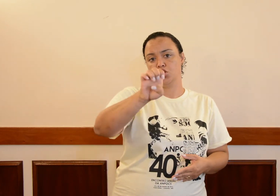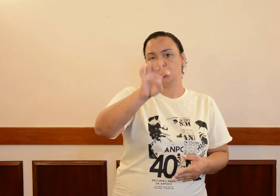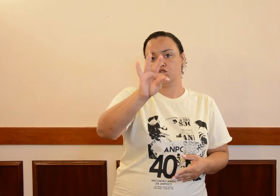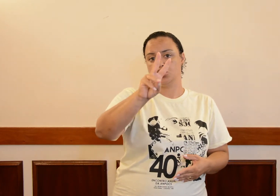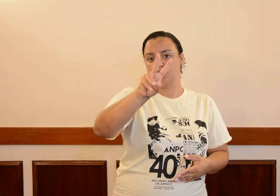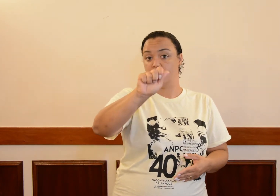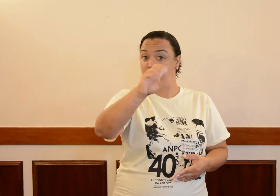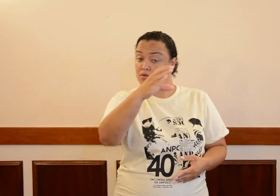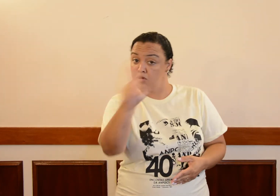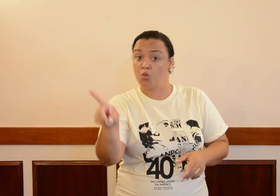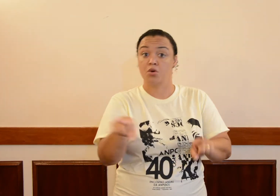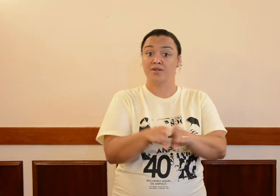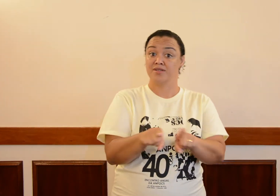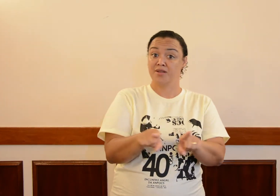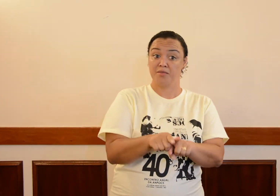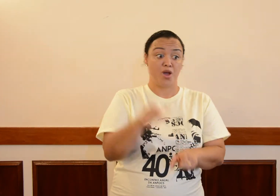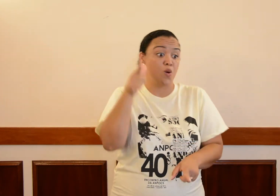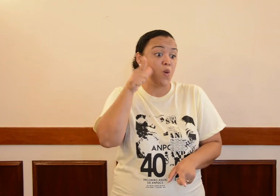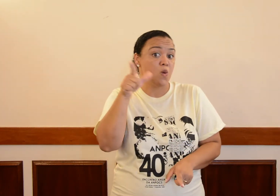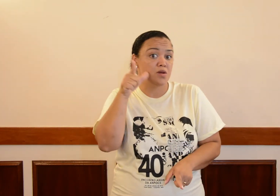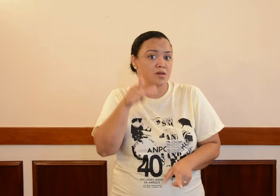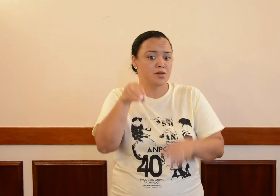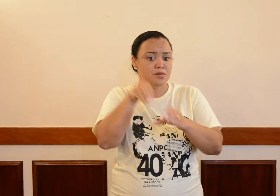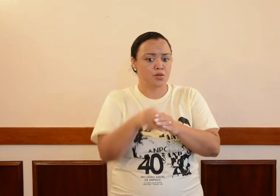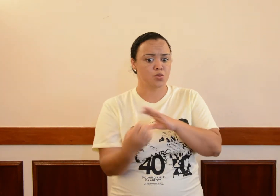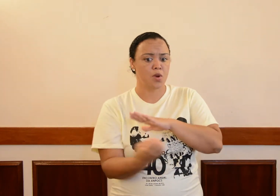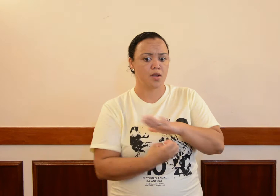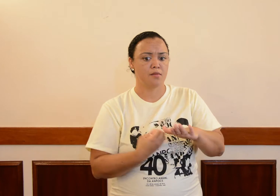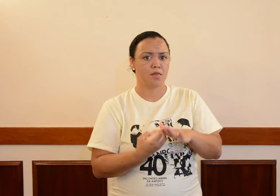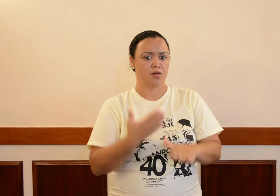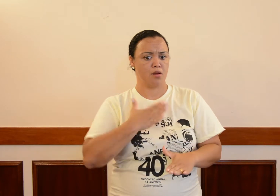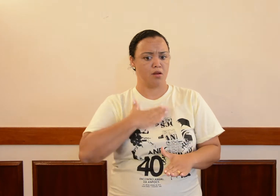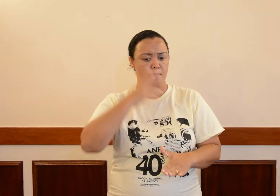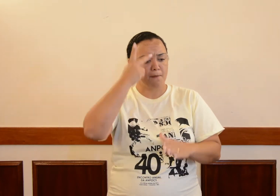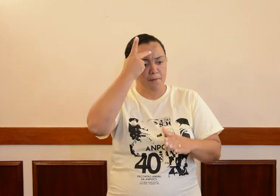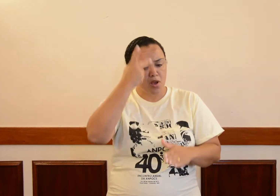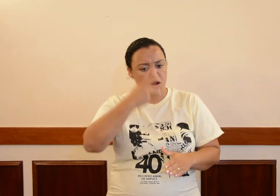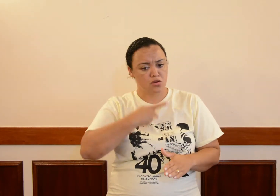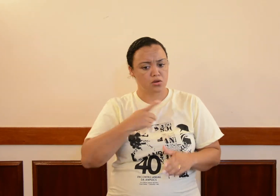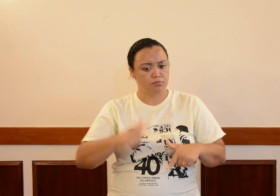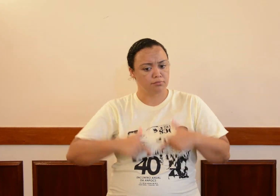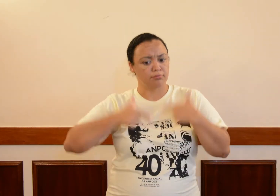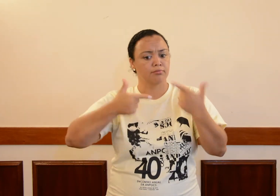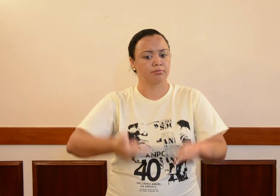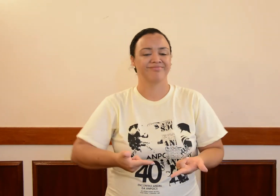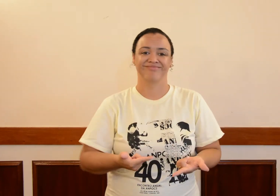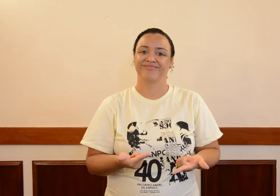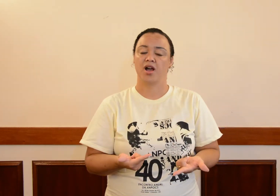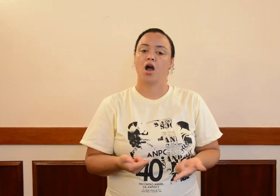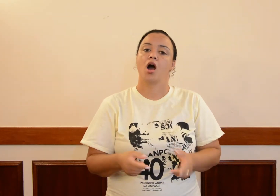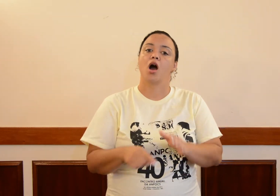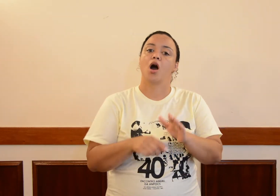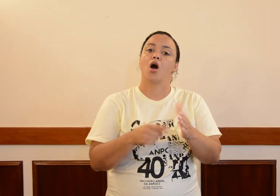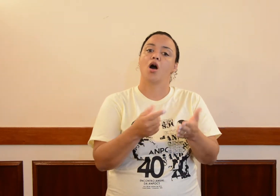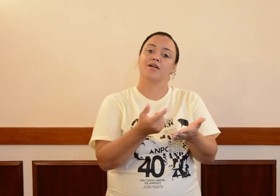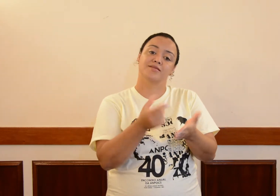processo. Neste entendimento analítico, entendo, como propõe Nicholas Rose, que nós somos assembled cells,